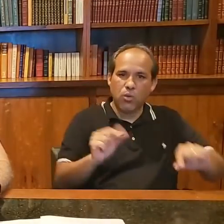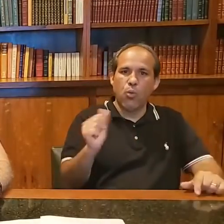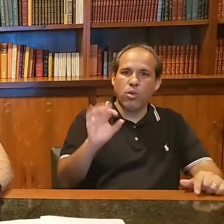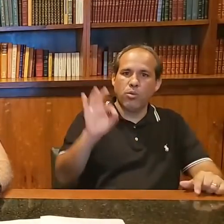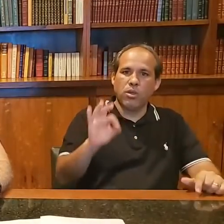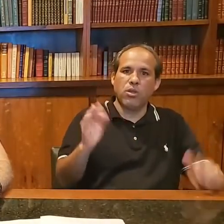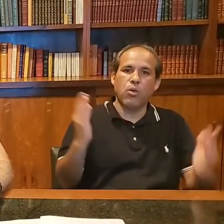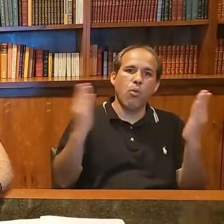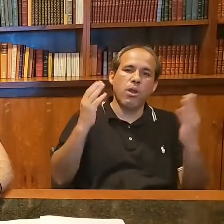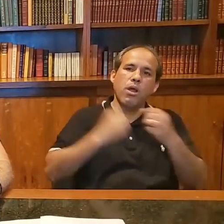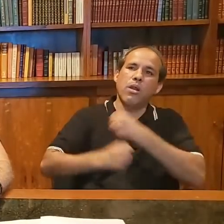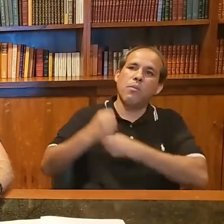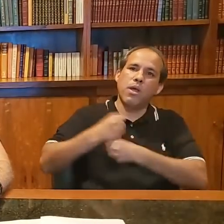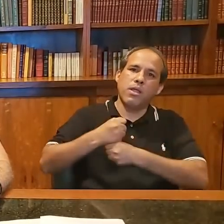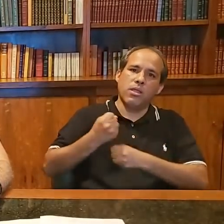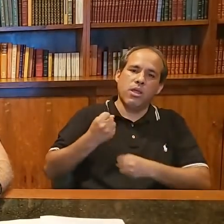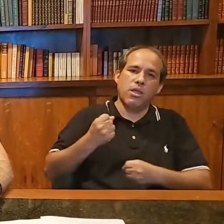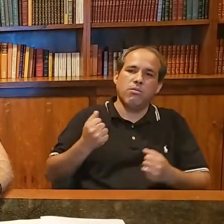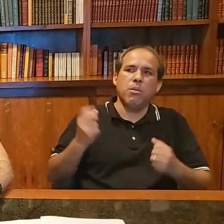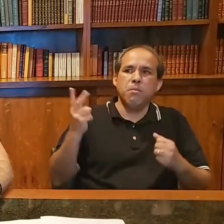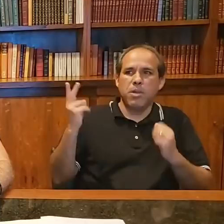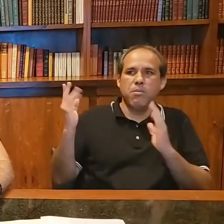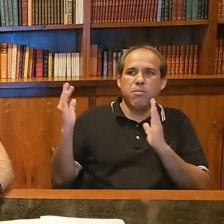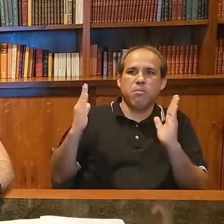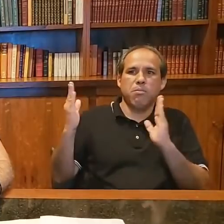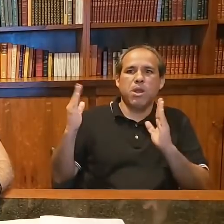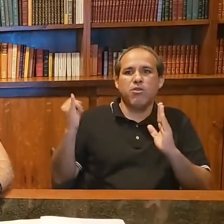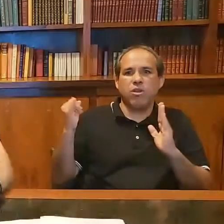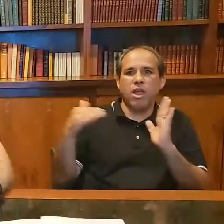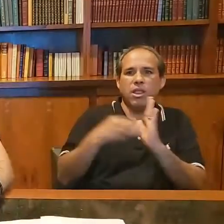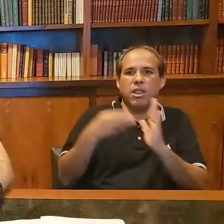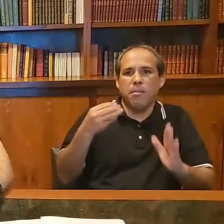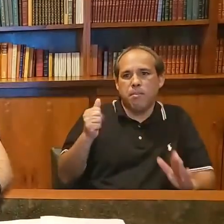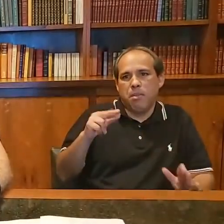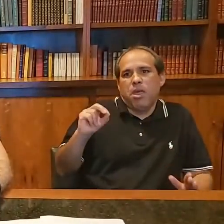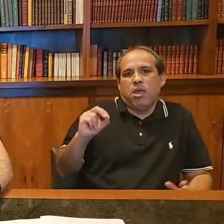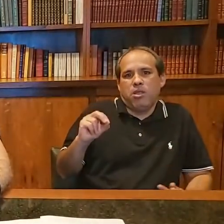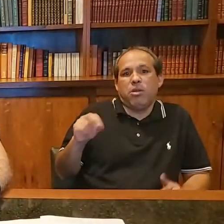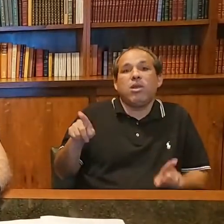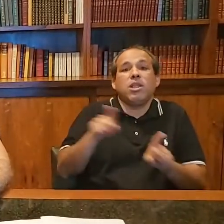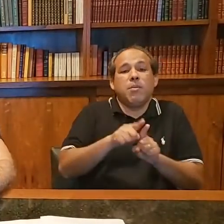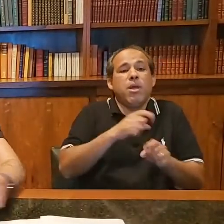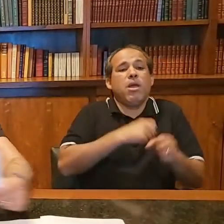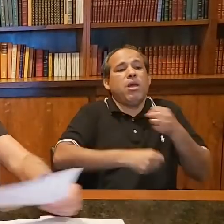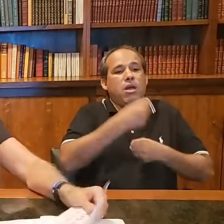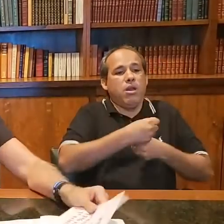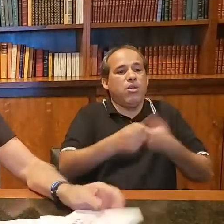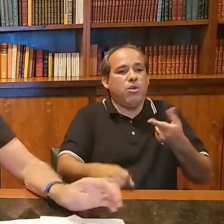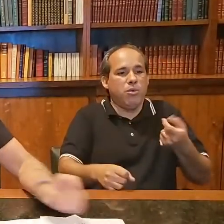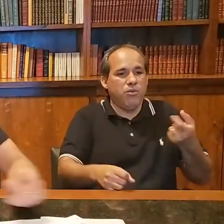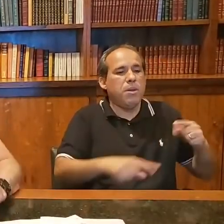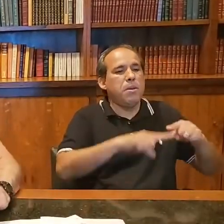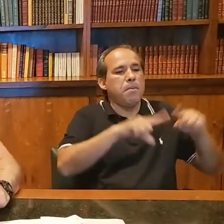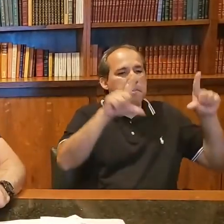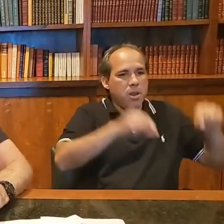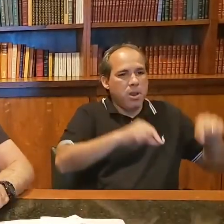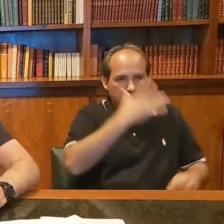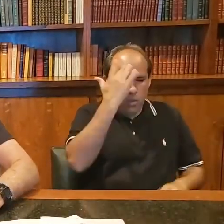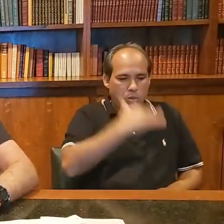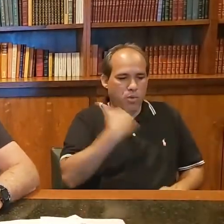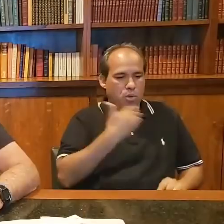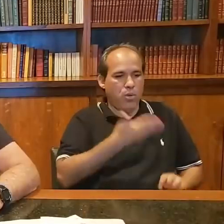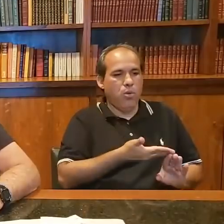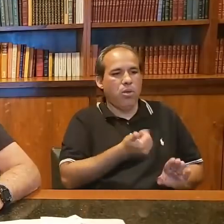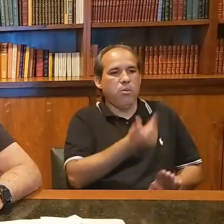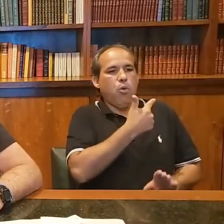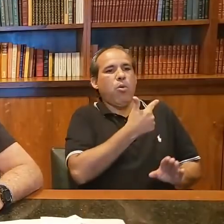primeiro trimestre do ano passado, que já foi também, né? Menos gente morreu do que no trimestre do ano retrasado. Hã? Em